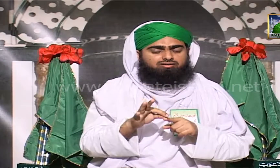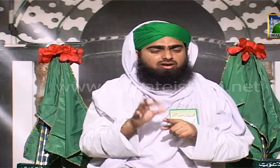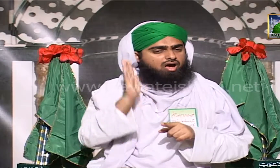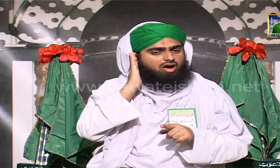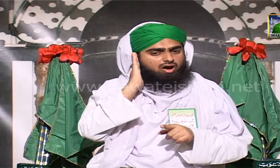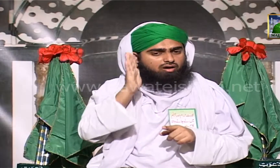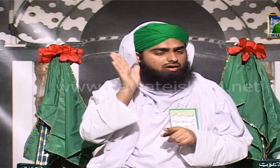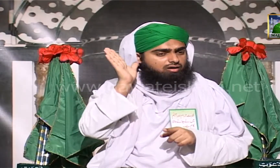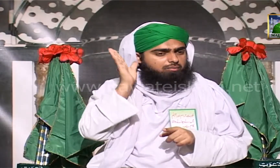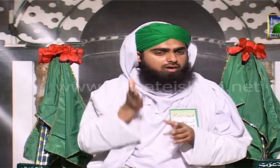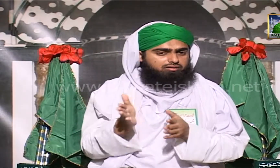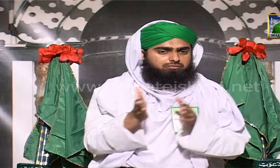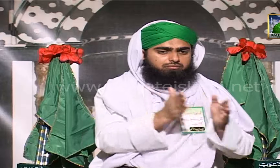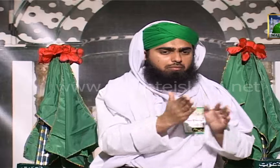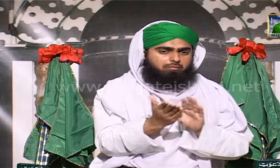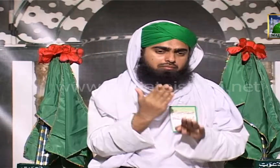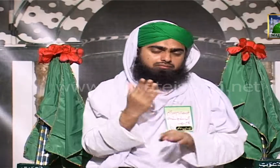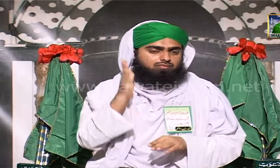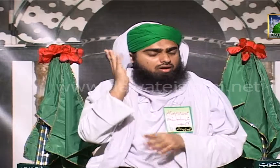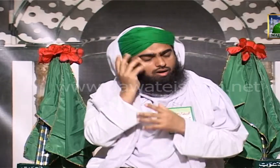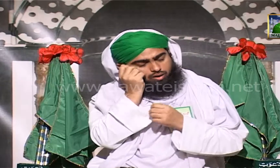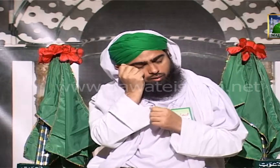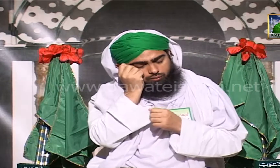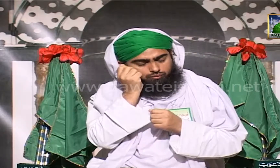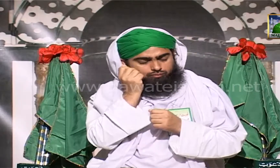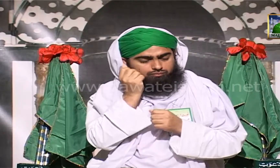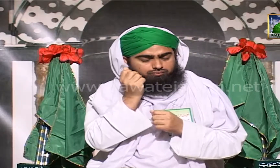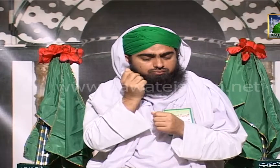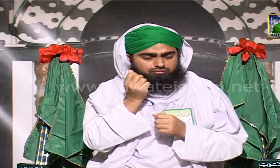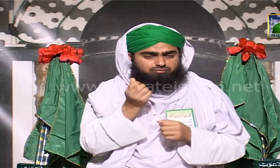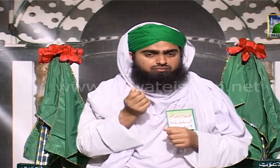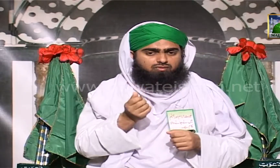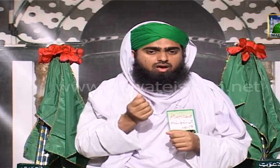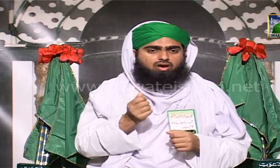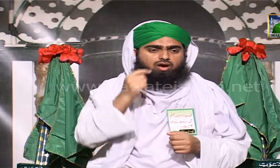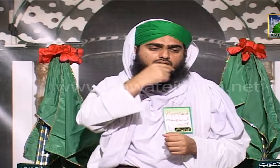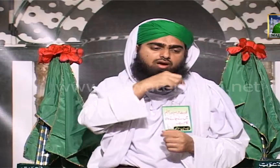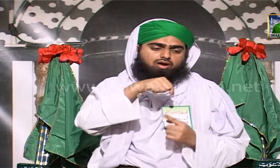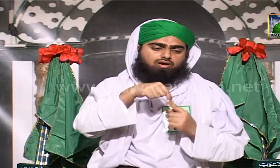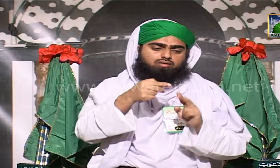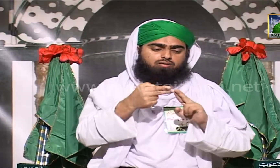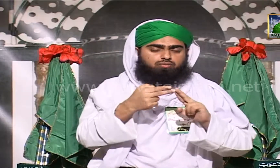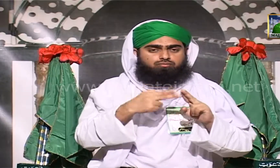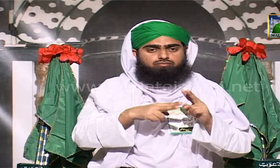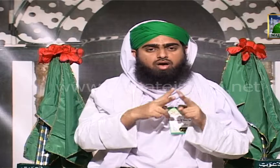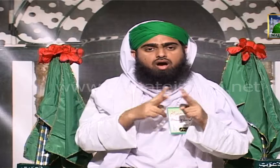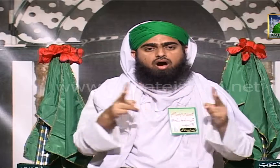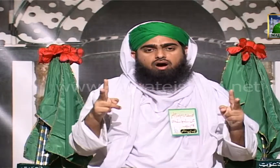کر لیں گے لیکن پہلے تھوڑی دیر سو لیتے، اور بزرگوں کے ہاں کوئی عجیب نظام ہوتا ہے